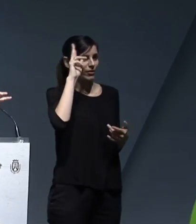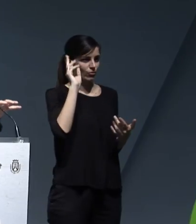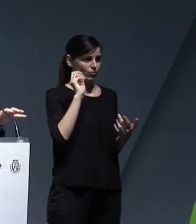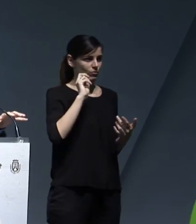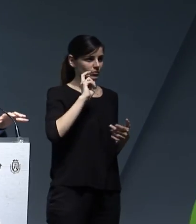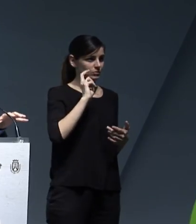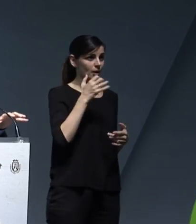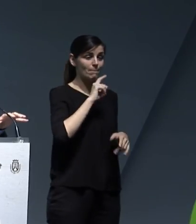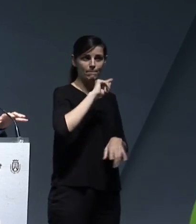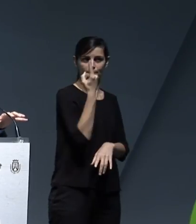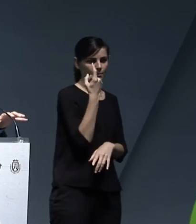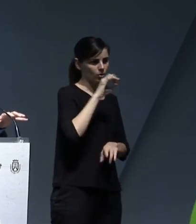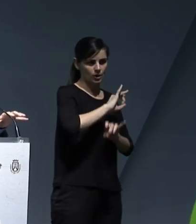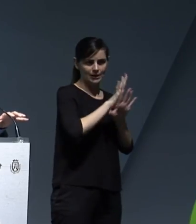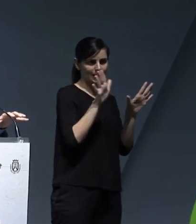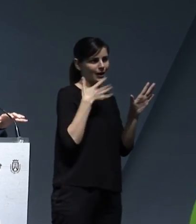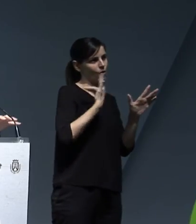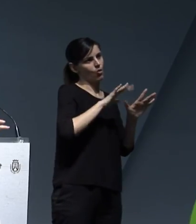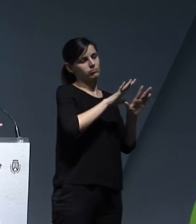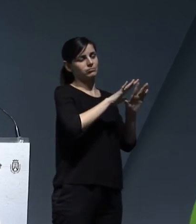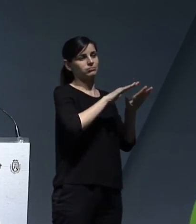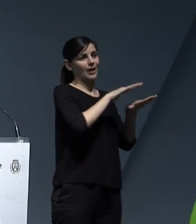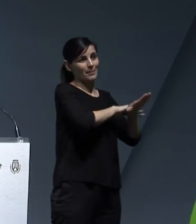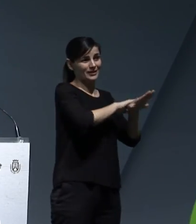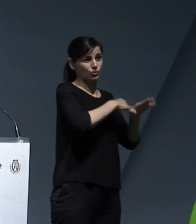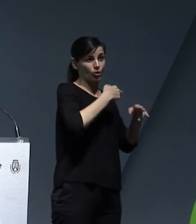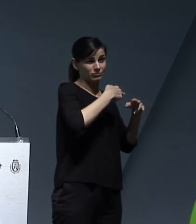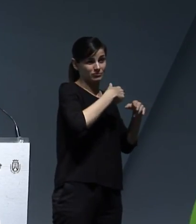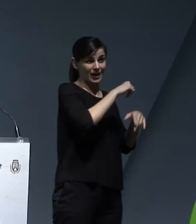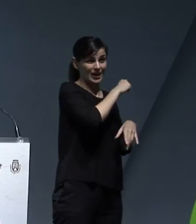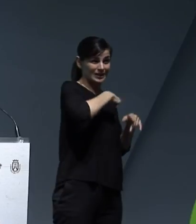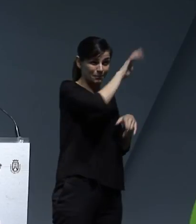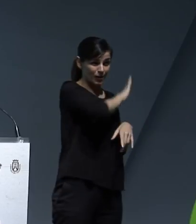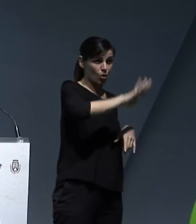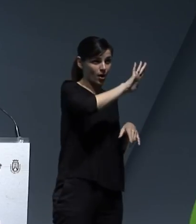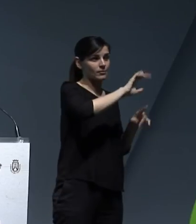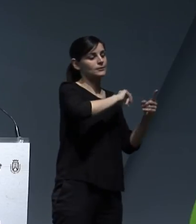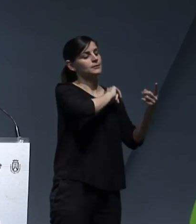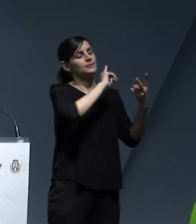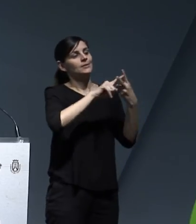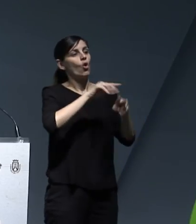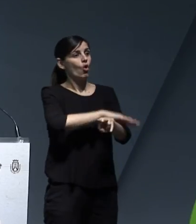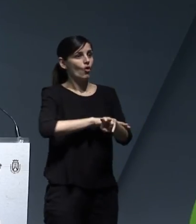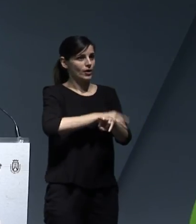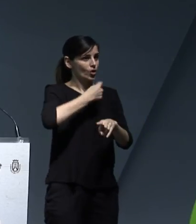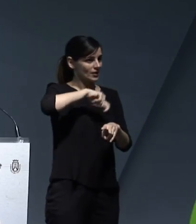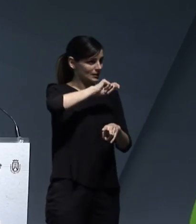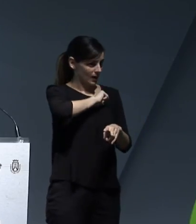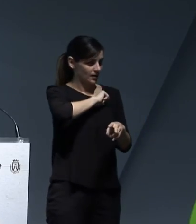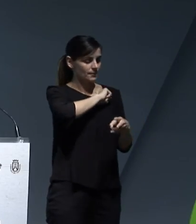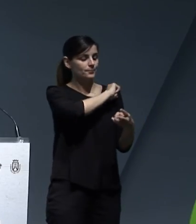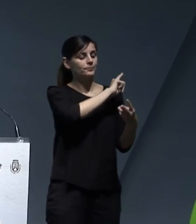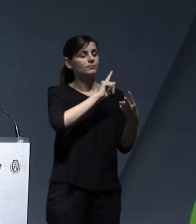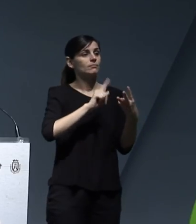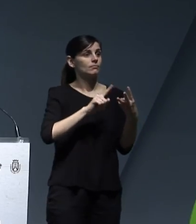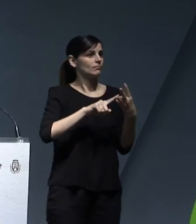lado de las Cortes Generales Españolas, por otro lado del Gobierno de España y por otro lado,